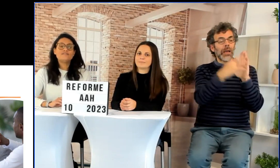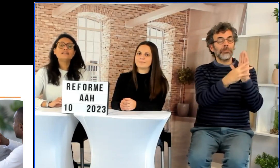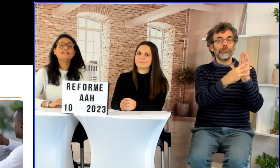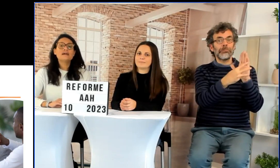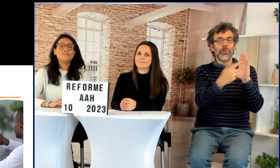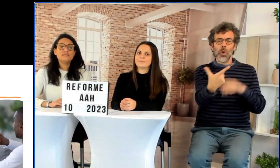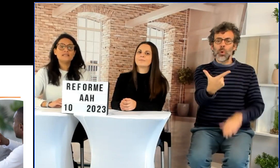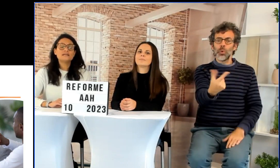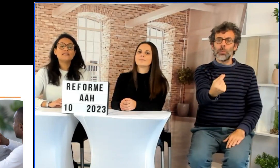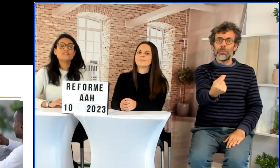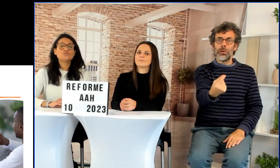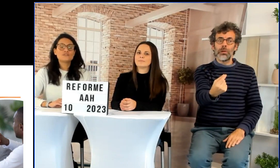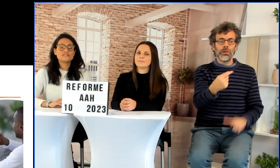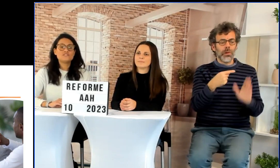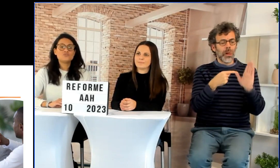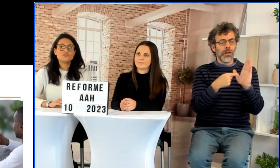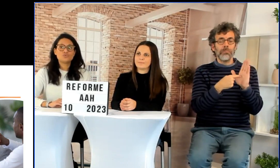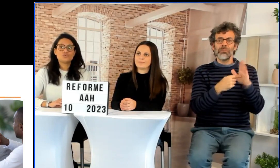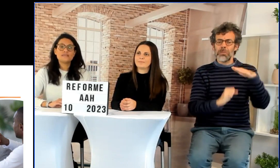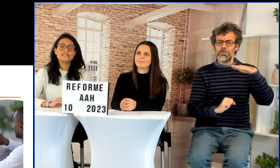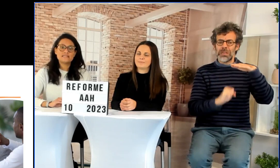à